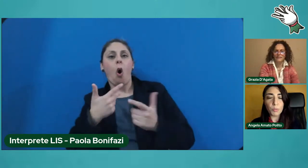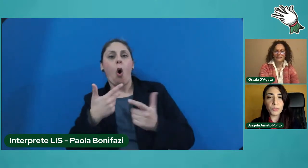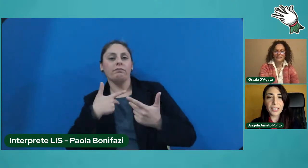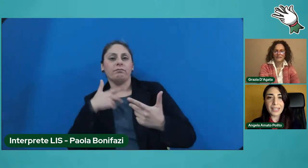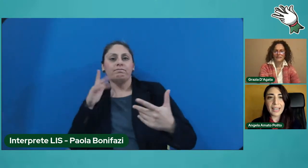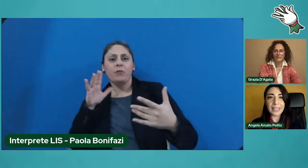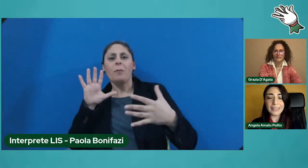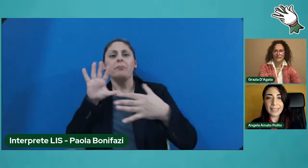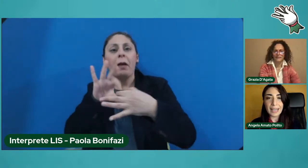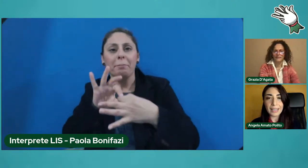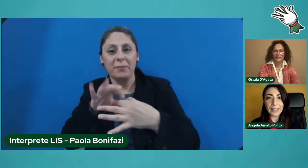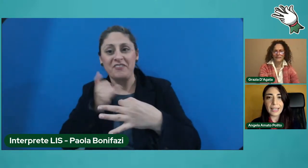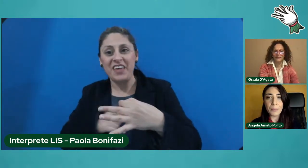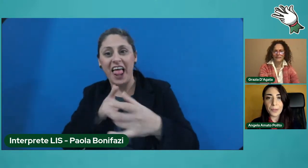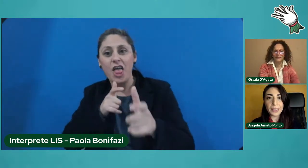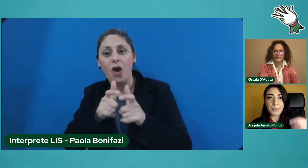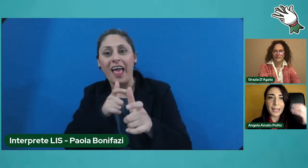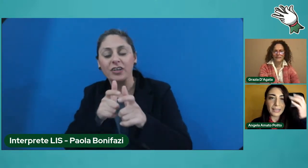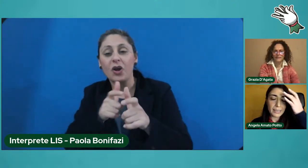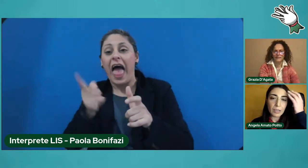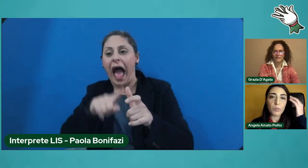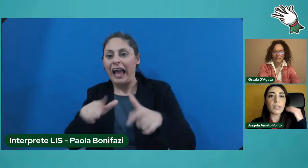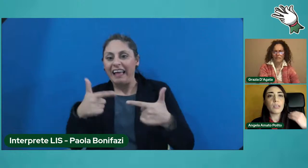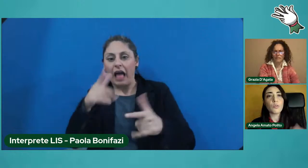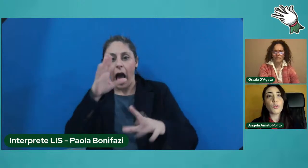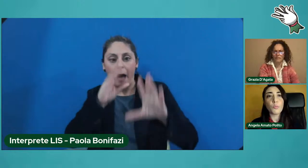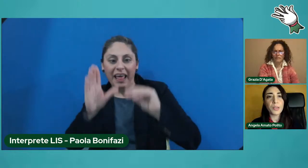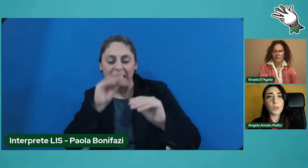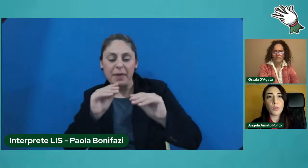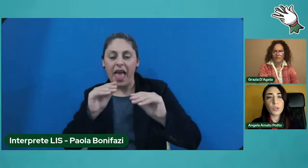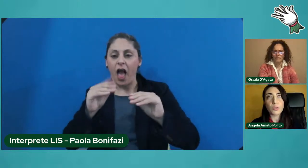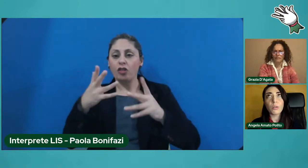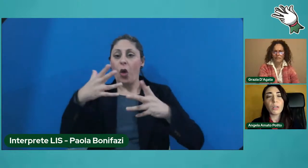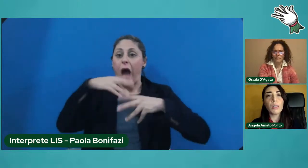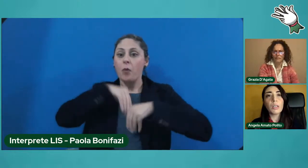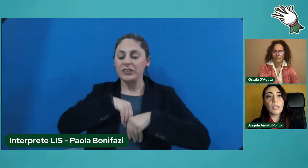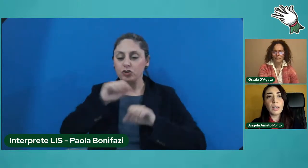lui, potergli garantire anche gli apprendimenti, le acquisizioni, un percorso,